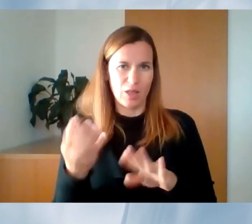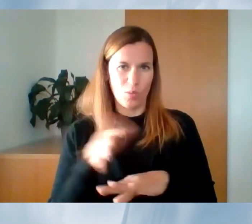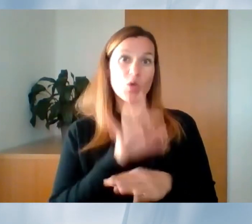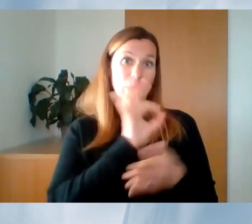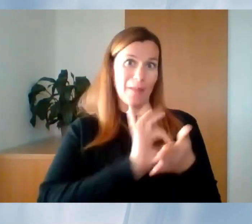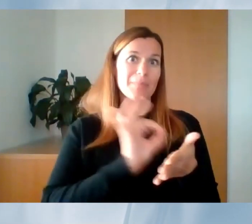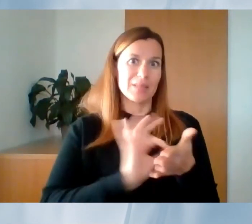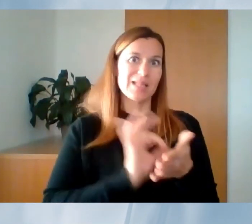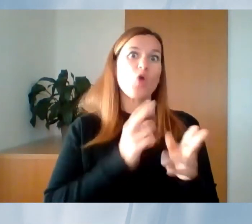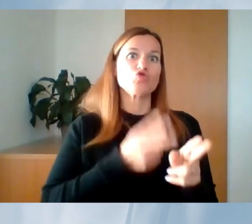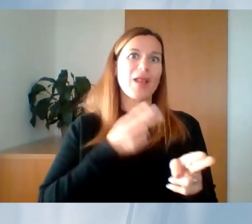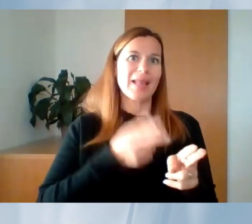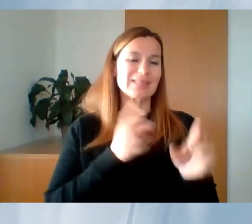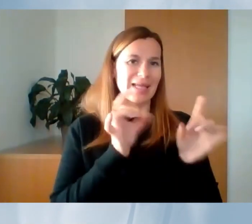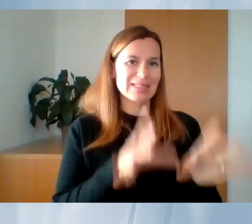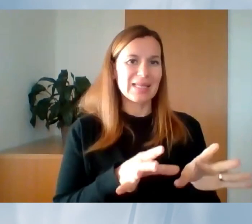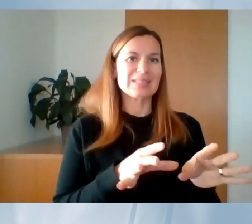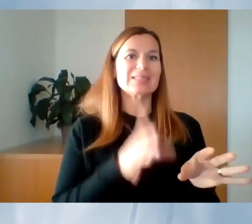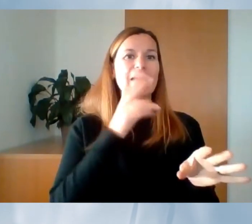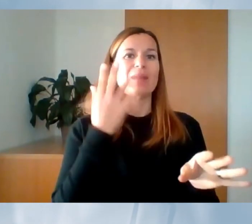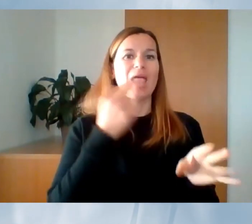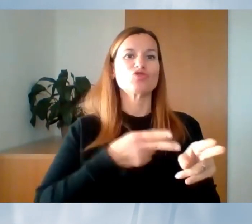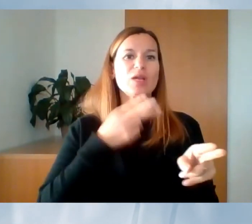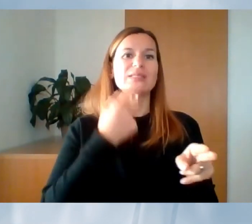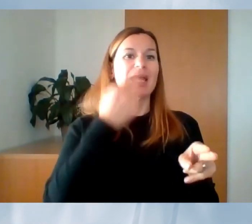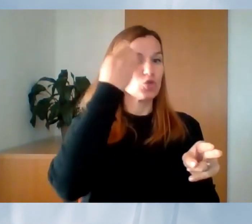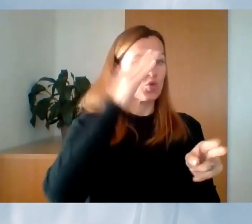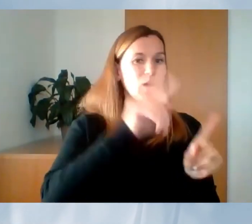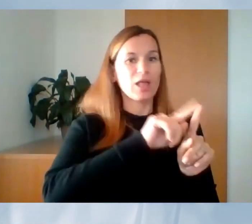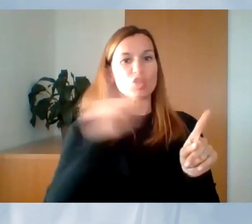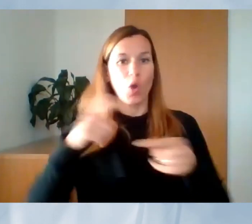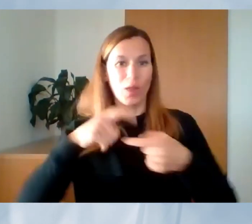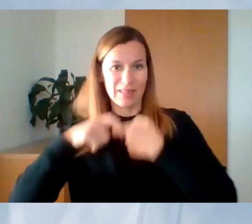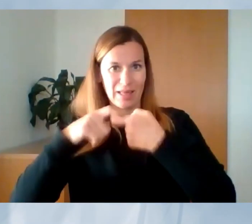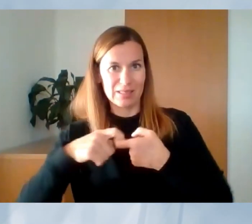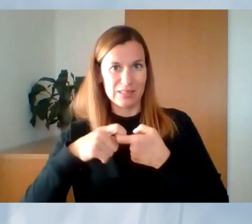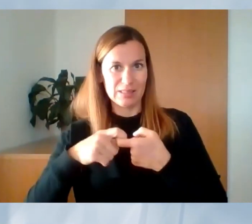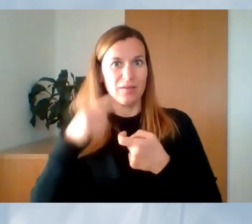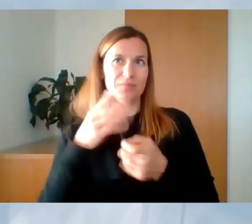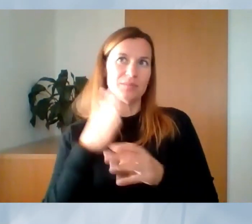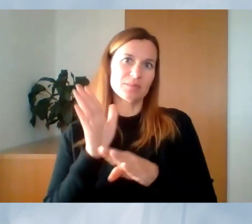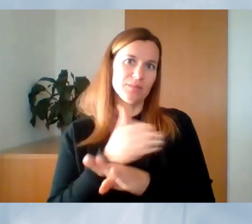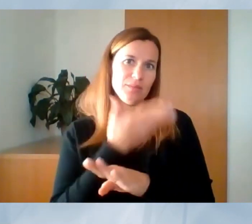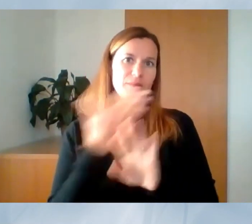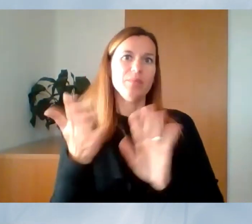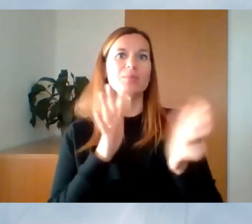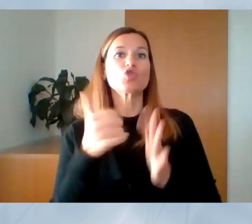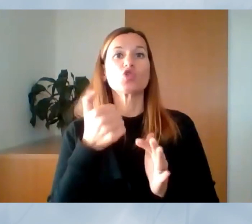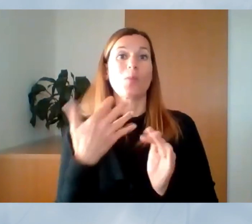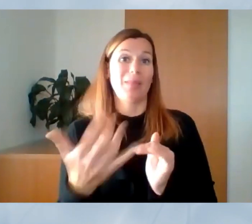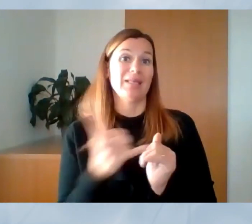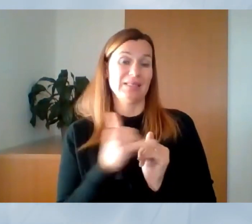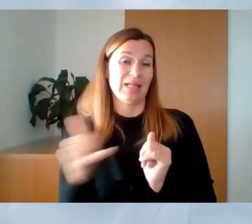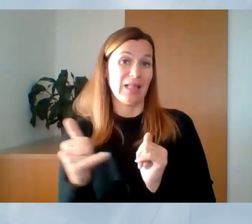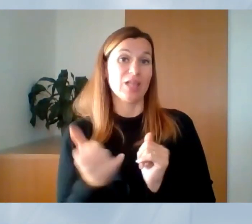od železne ceste pisal, je pa železnica stekla z Dunaja do Trsta. Lejte, od takrat je dobrih 150 let,